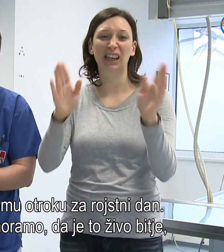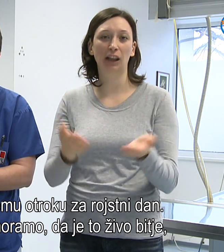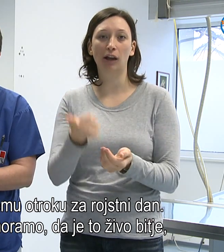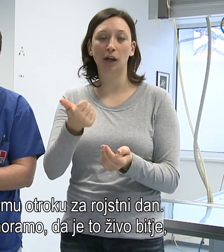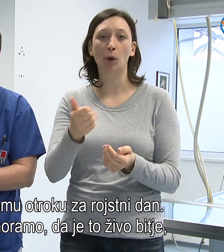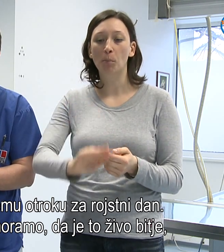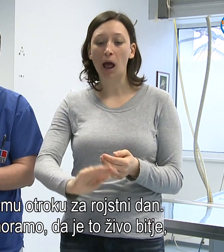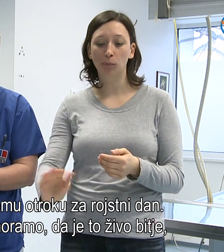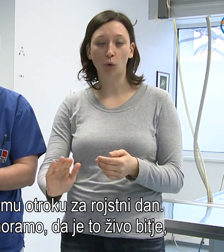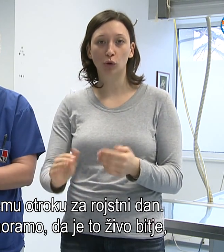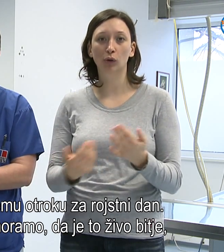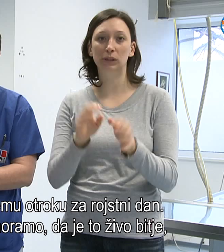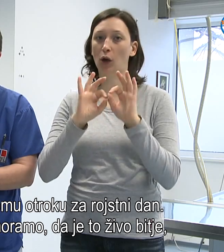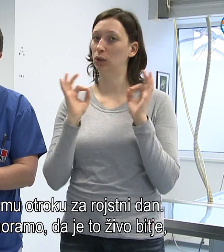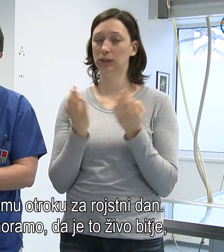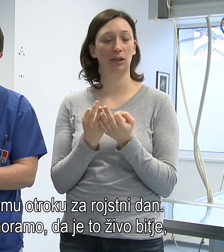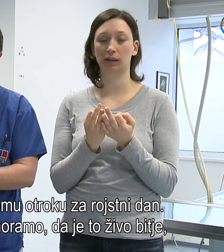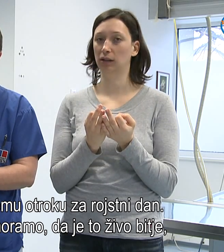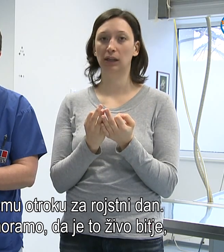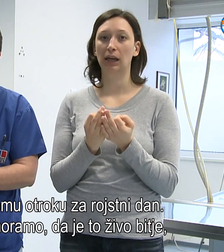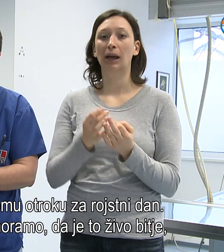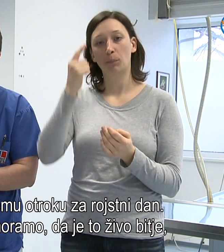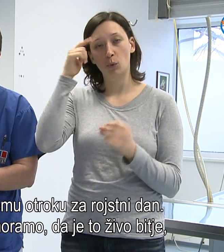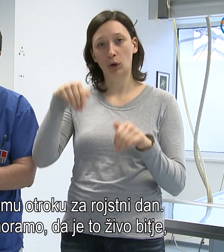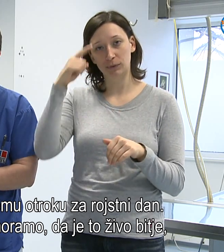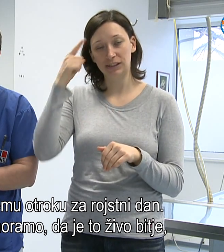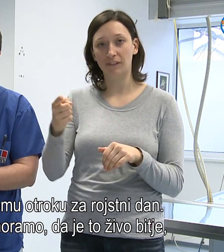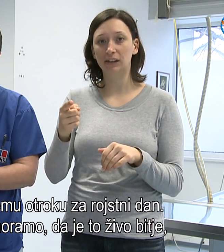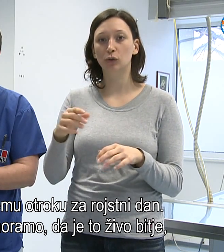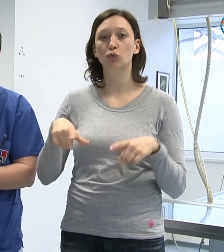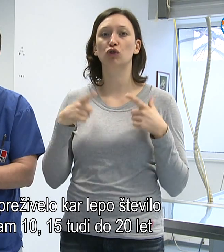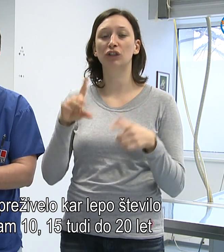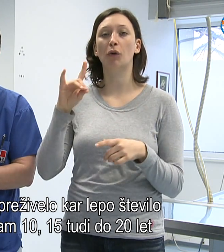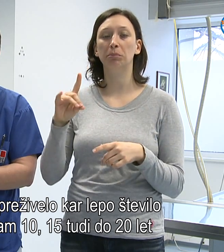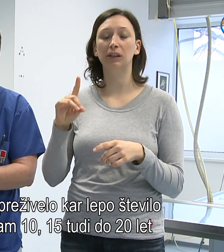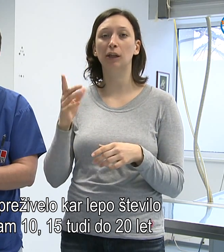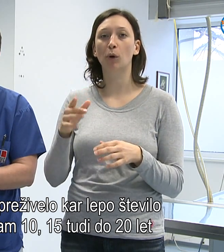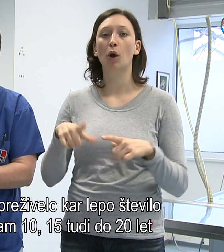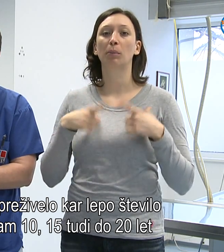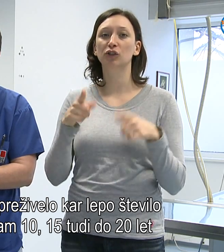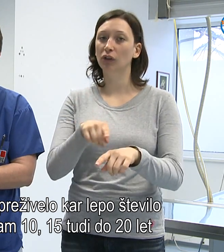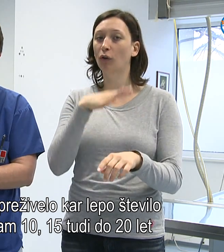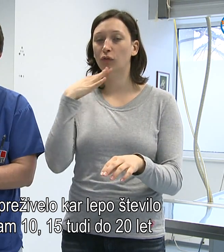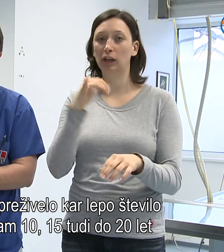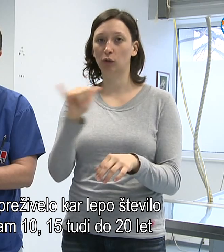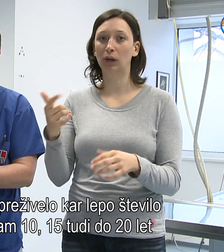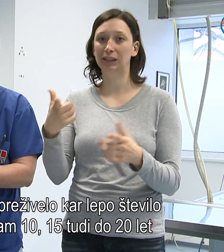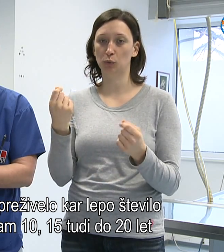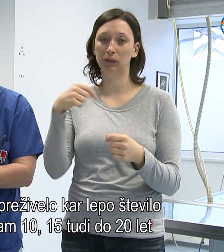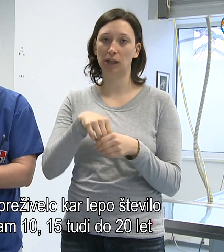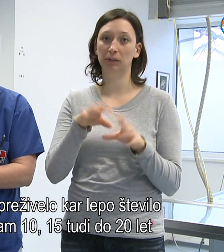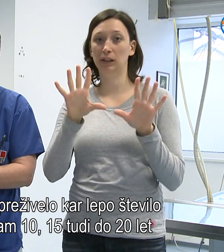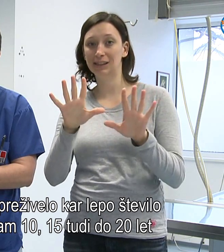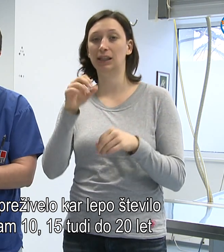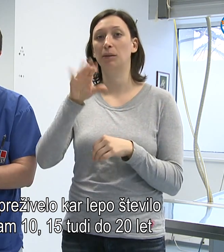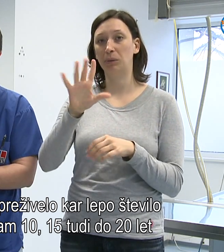nekemu malemu otroku za rojstni dan. Zavedati se moramo, da je to živo bitje, ki bo z nami preživelo kar lepo število let, lahko tam